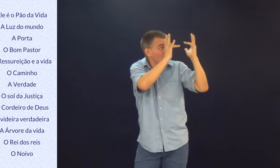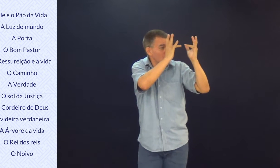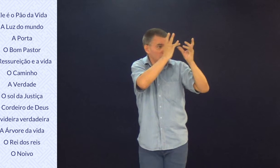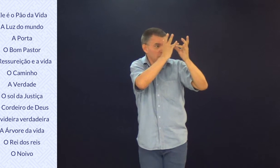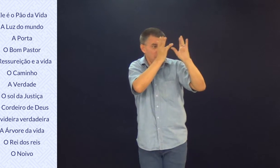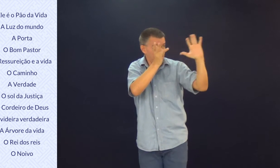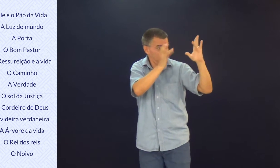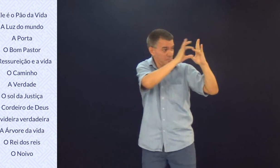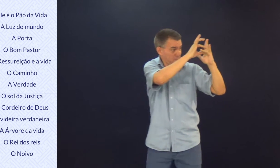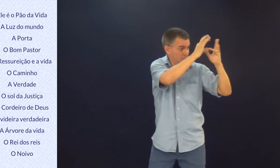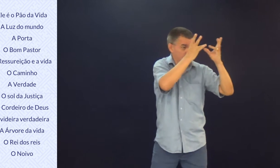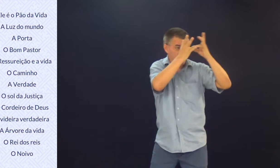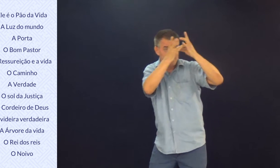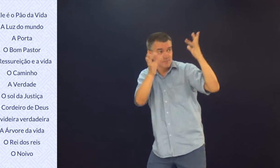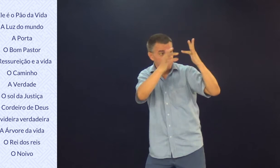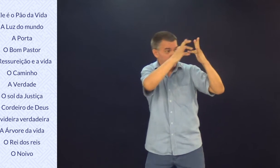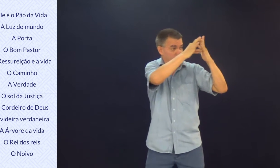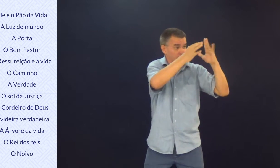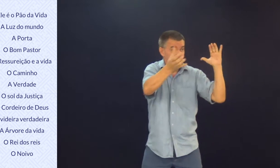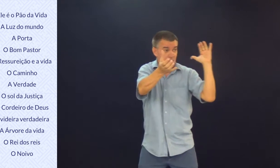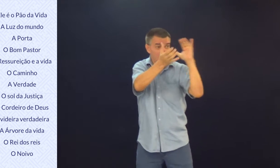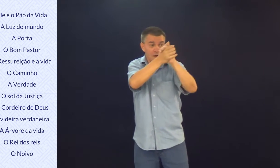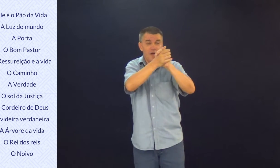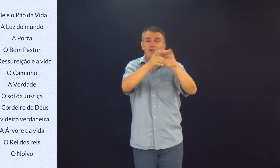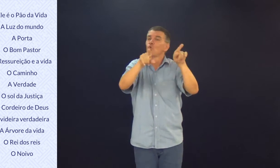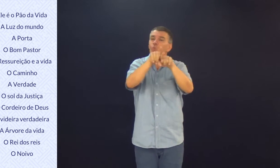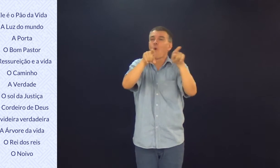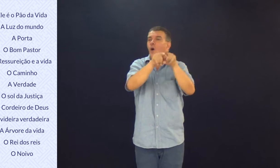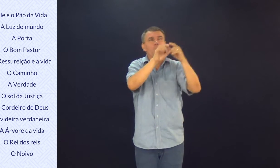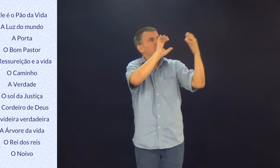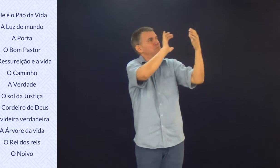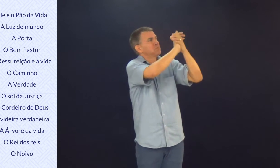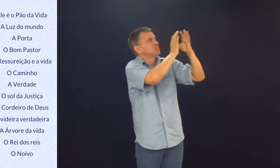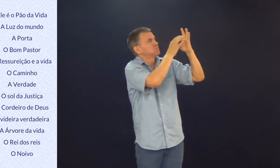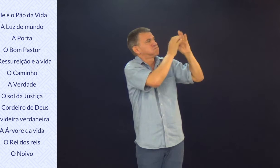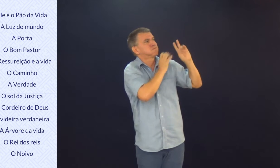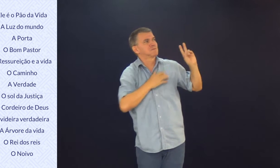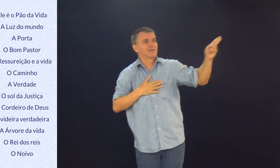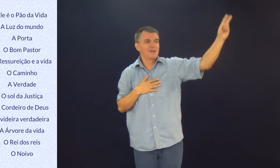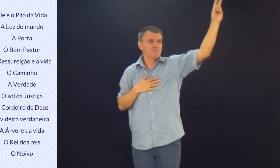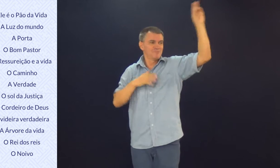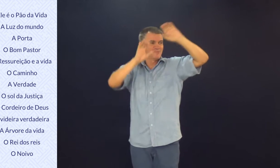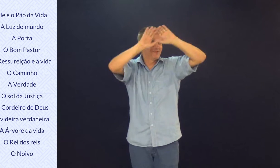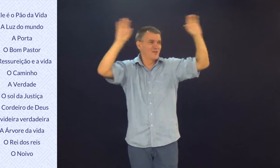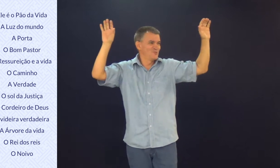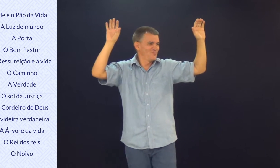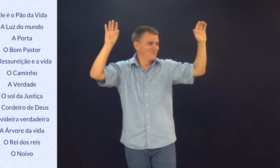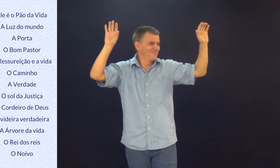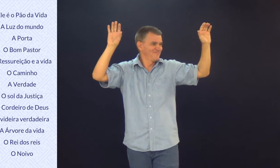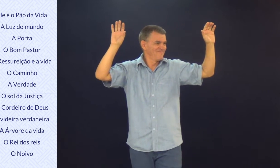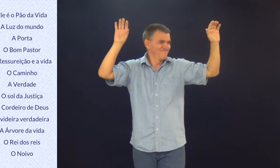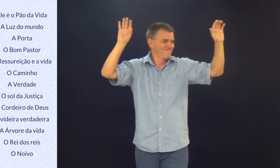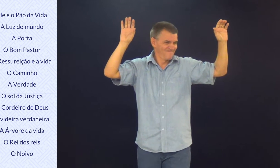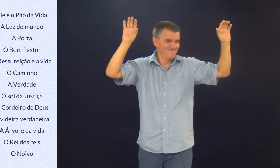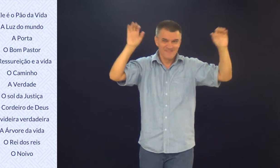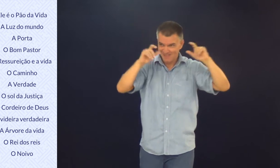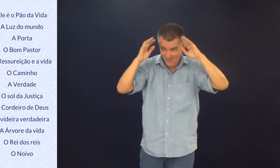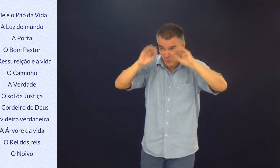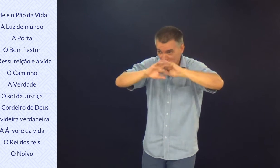crescer e quando você chega no céu é como se fosse um casamento enquanto nós estamos a terra noivado e quando chegamos lá em